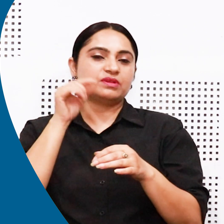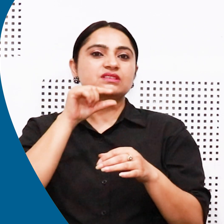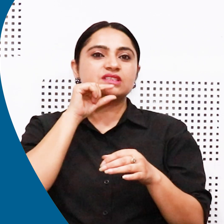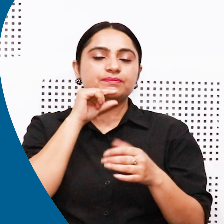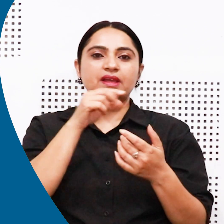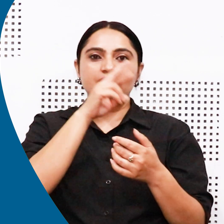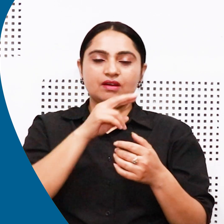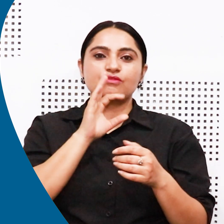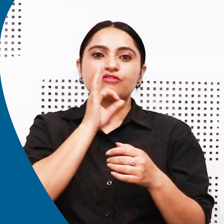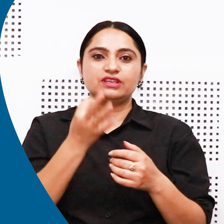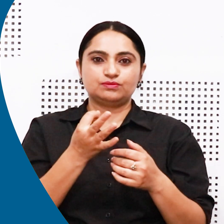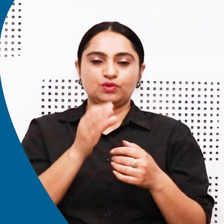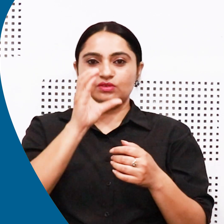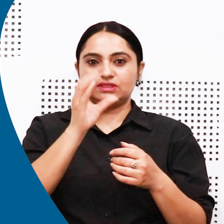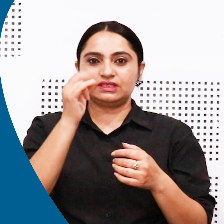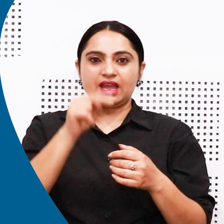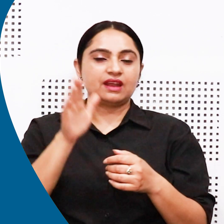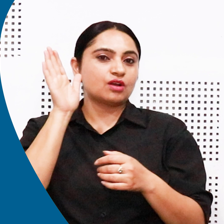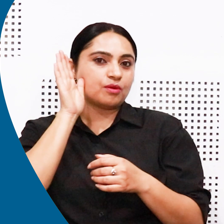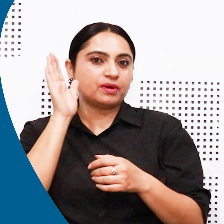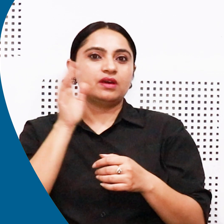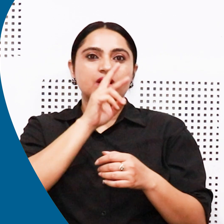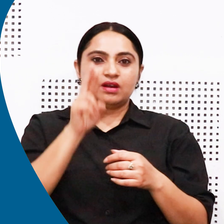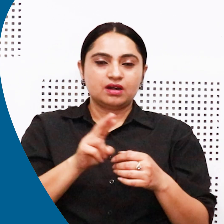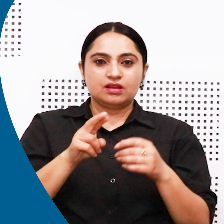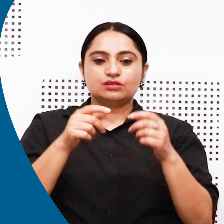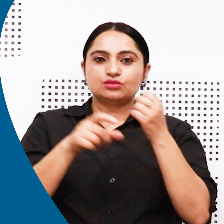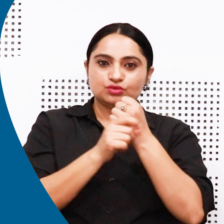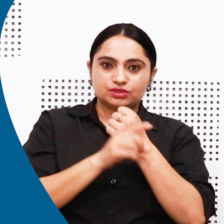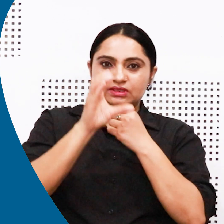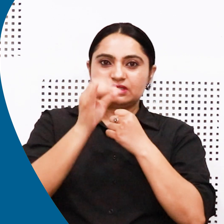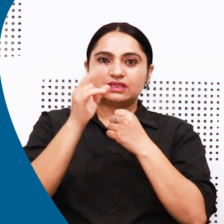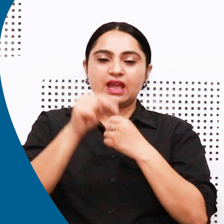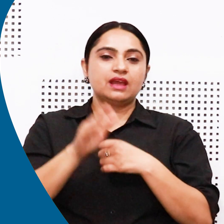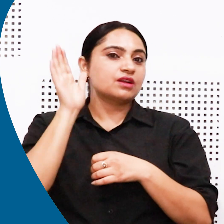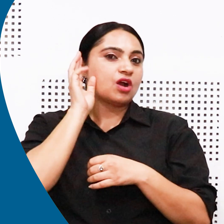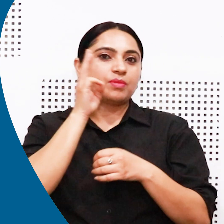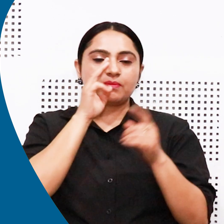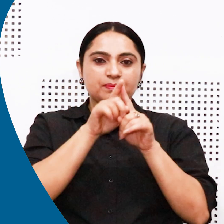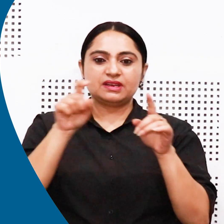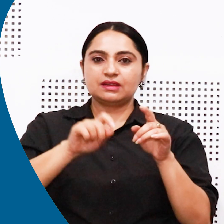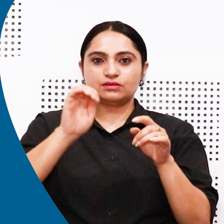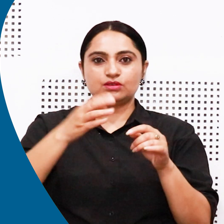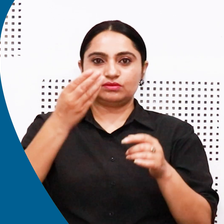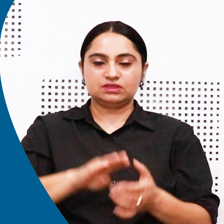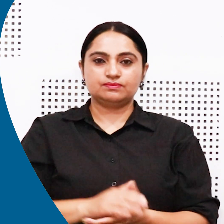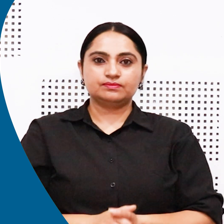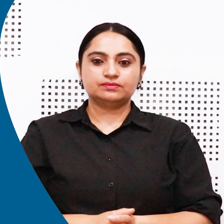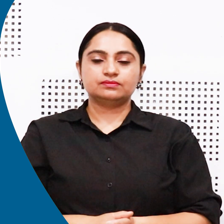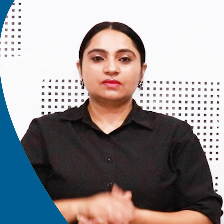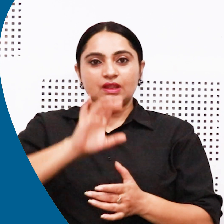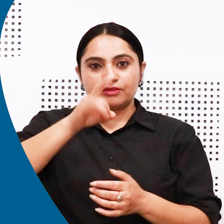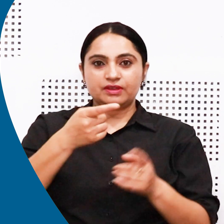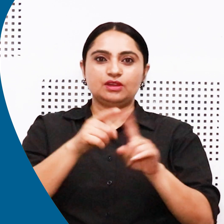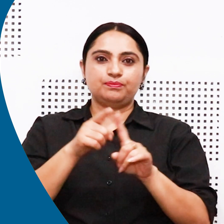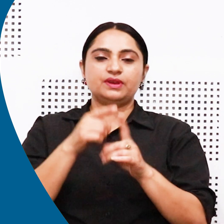@gmail.com, हाम्रो फेसबुक पेज CIN खबर, ट्विटर ह्यान्डल @CIN खबरमा पनि लेख्न सक्नुहुनेछ। फेरि